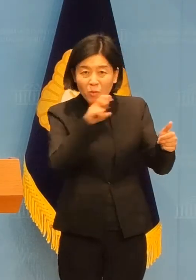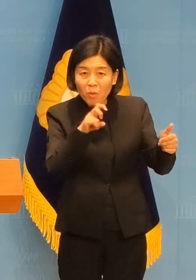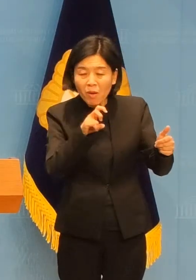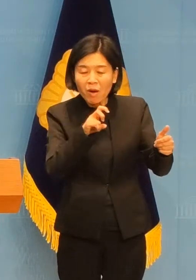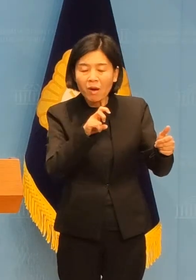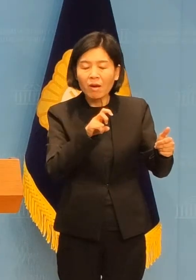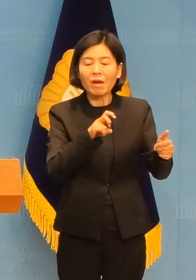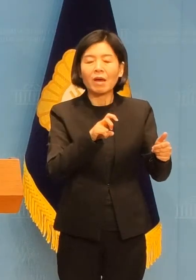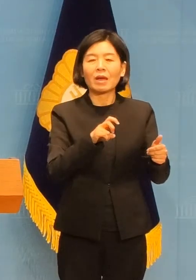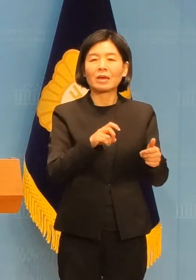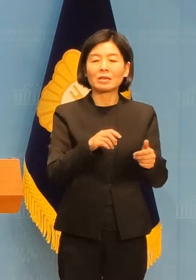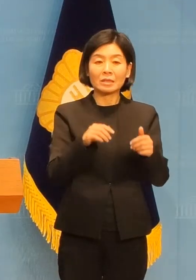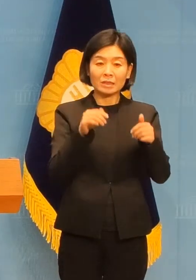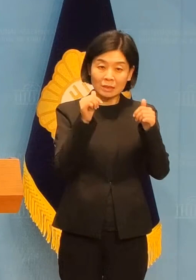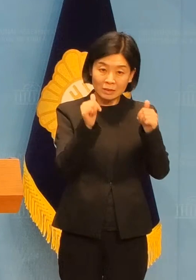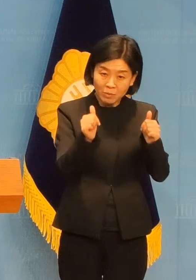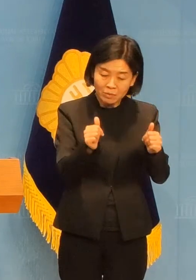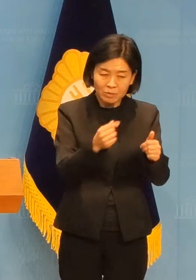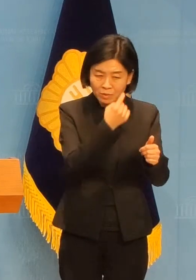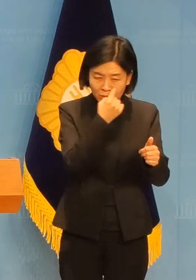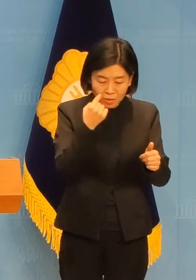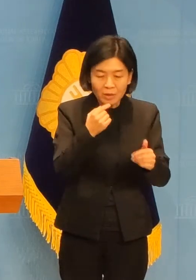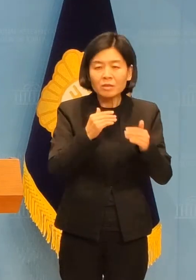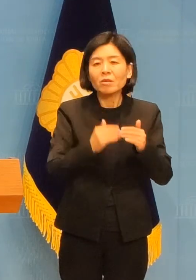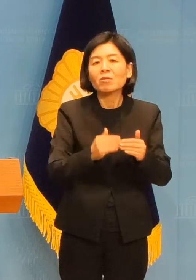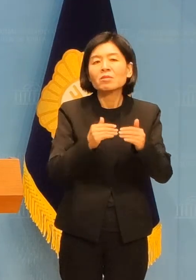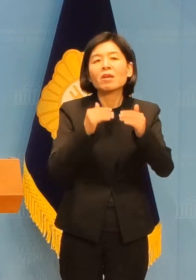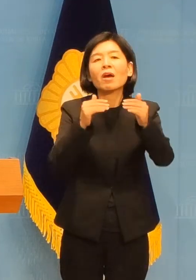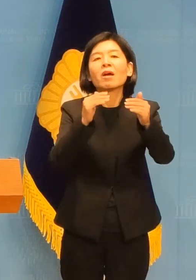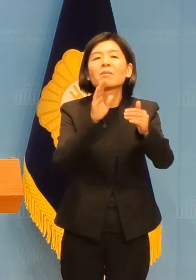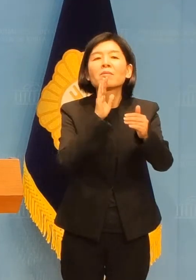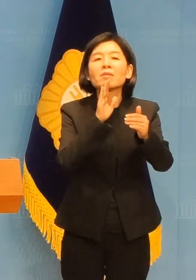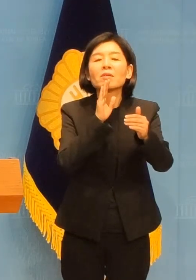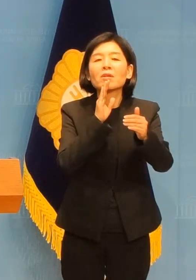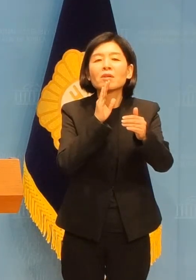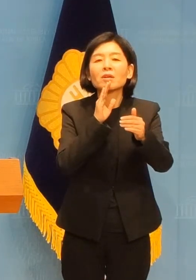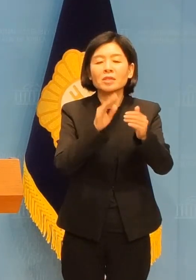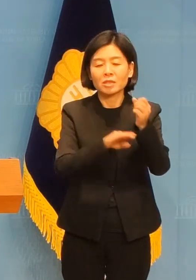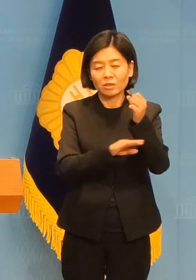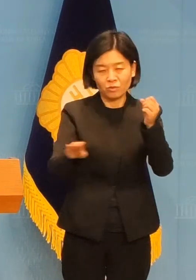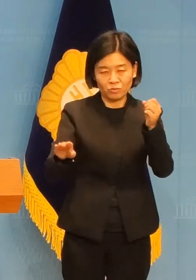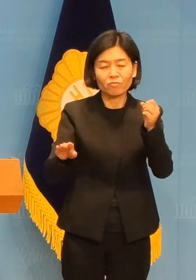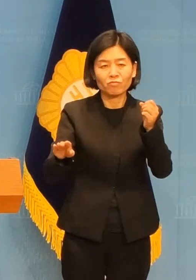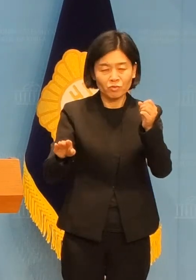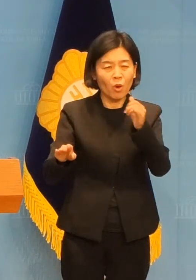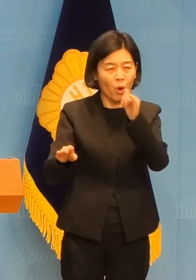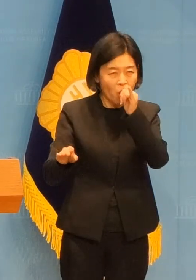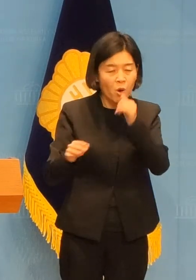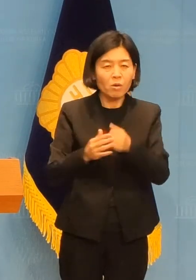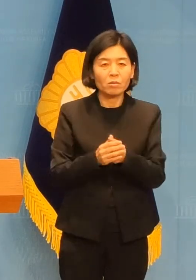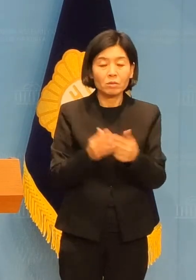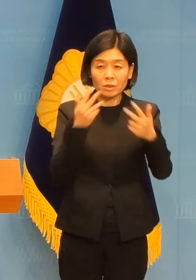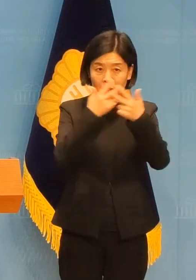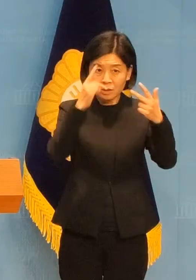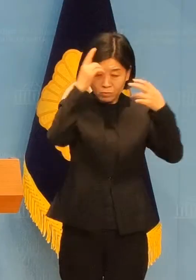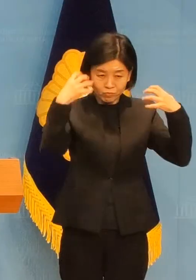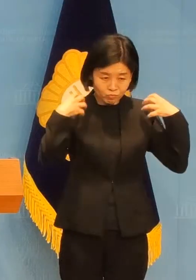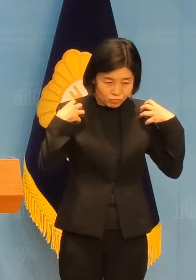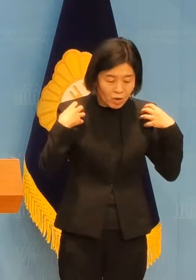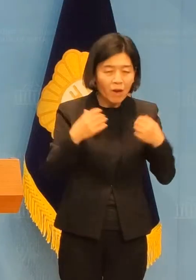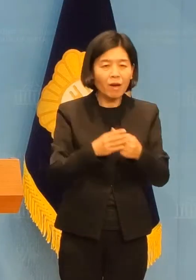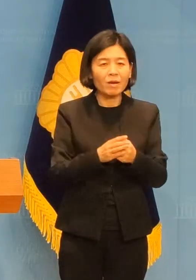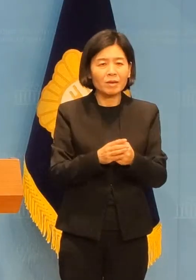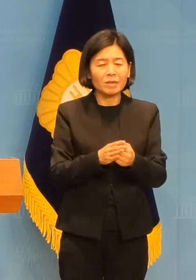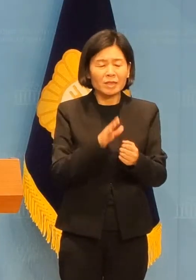없다는 법치국가의 최소한의 기준을 확인한 것입니다. 그러나 이재명 정부 들어 이런